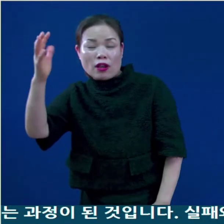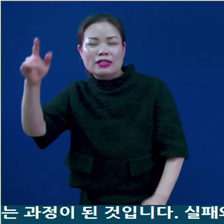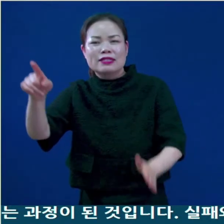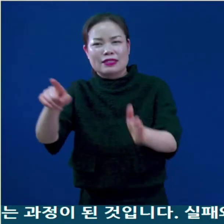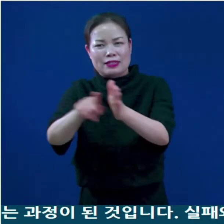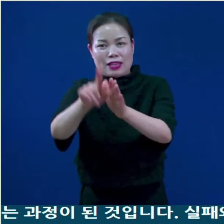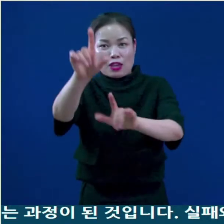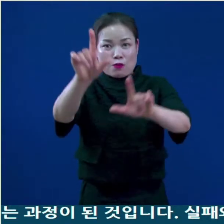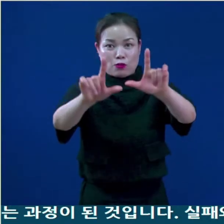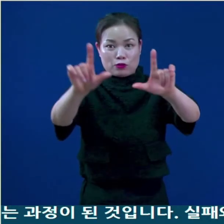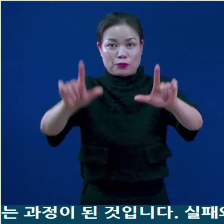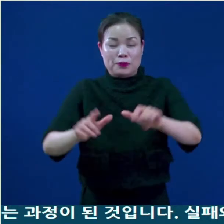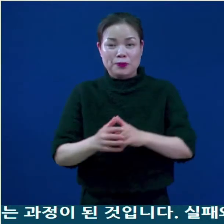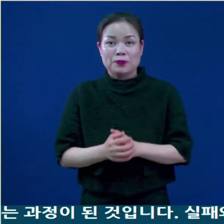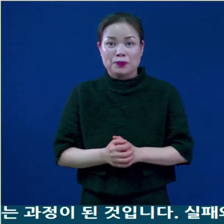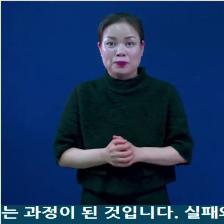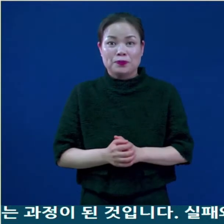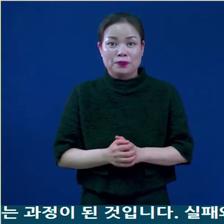모습입니다.